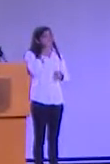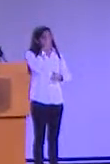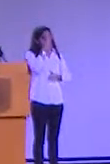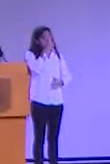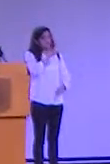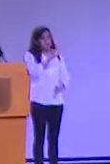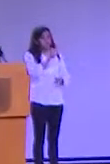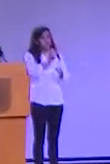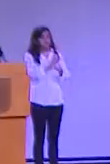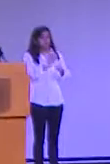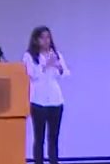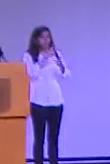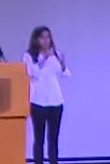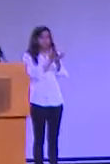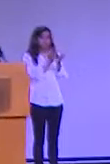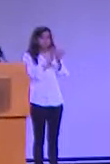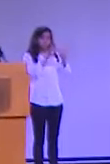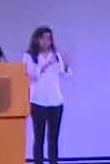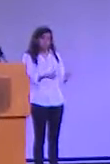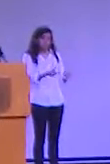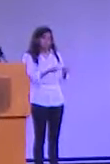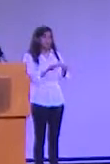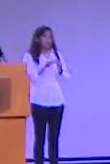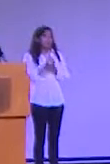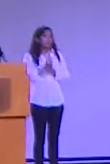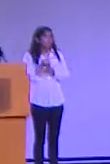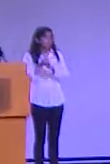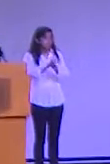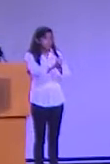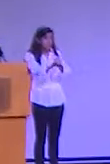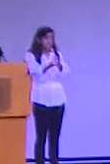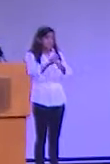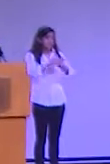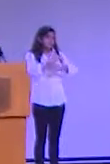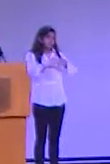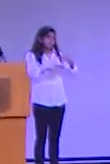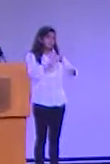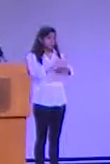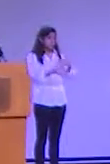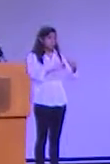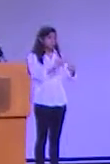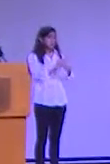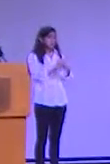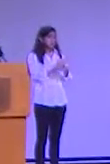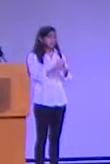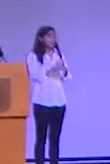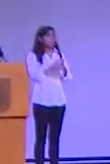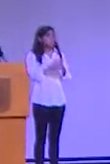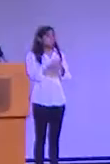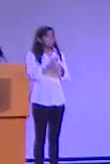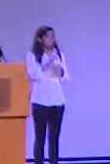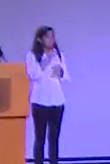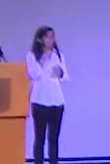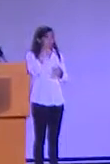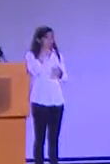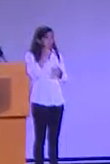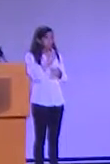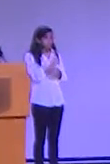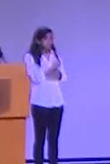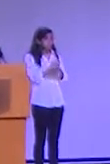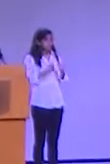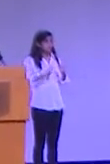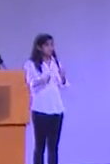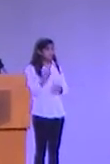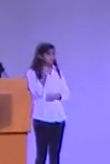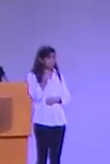estudiantil acompañaron y orientaron el proceso con la intención de potenciar la fuerza organizativa y el